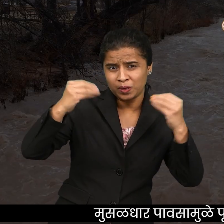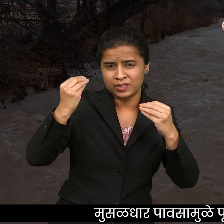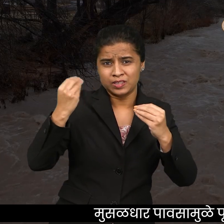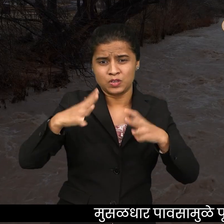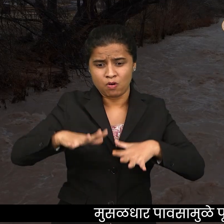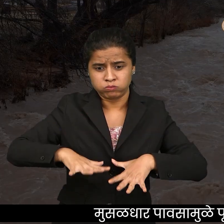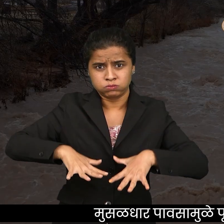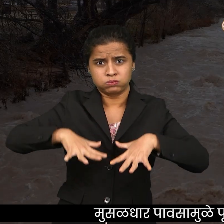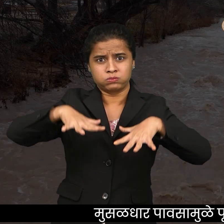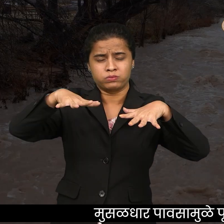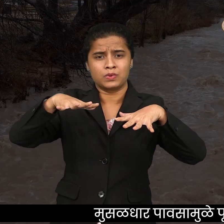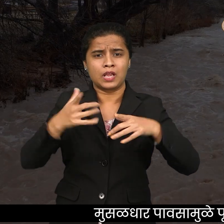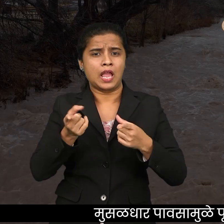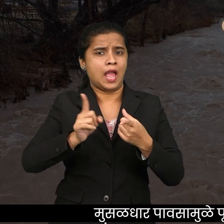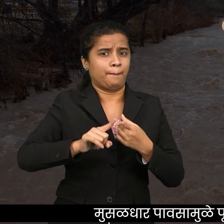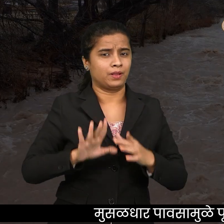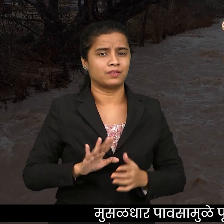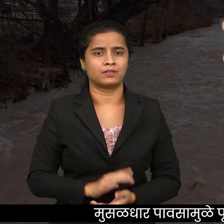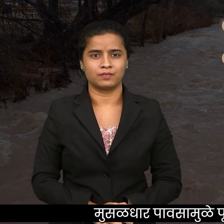येऊ शकतो हे समजून घ्या.